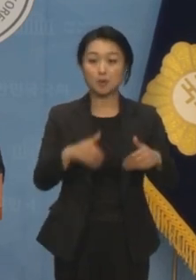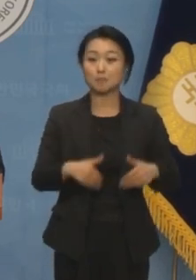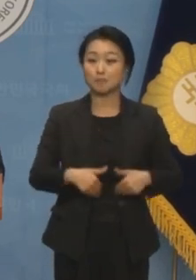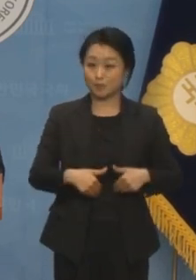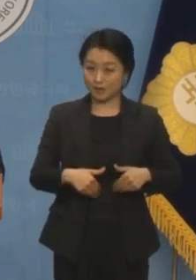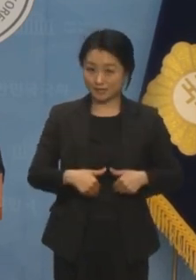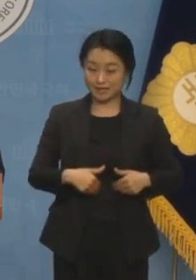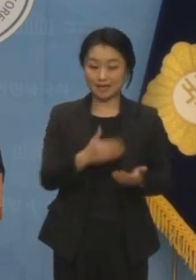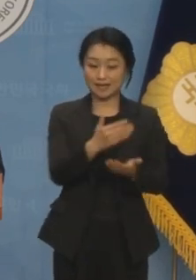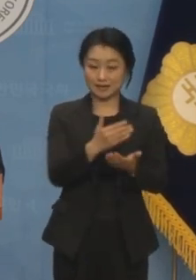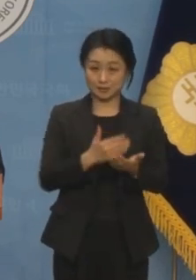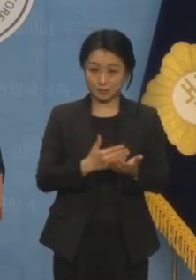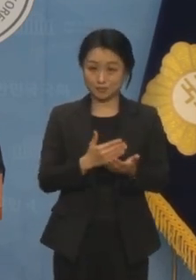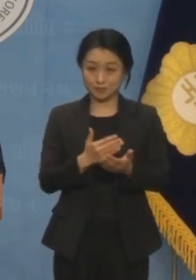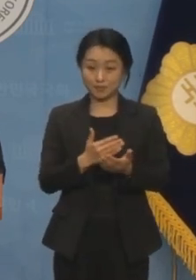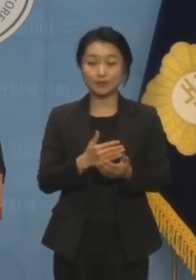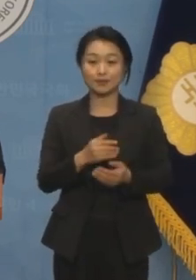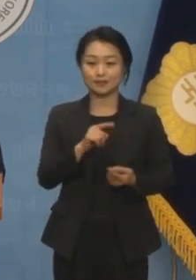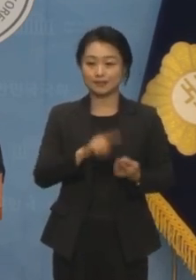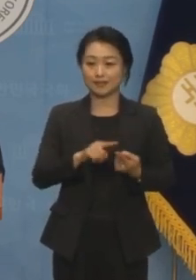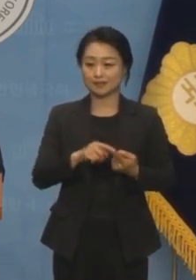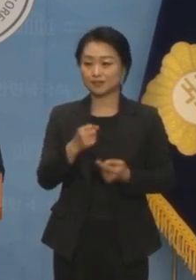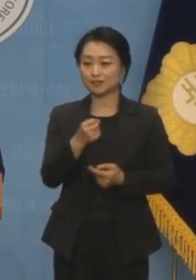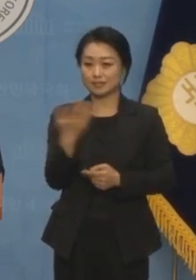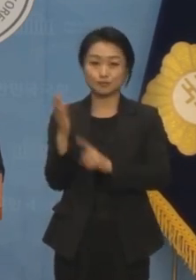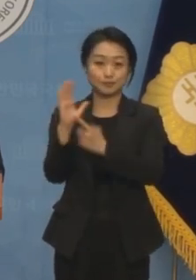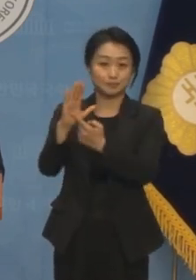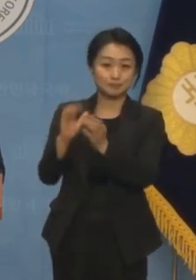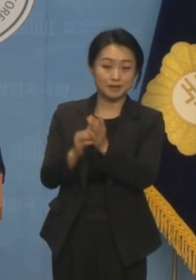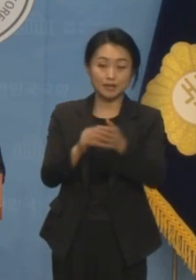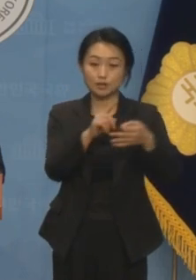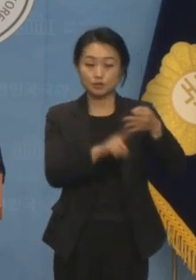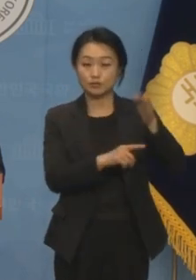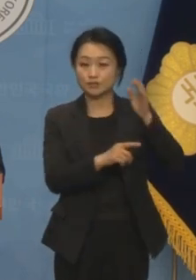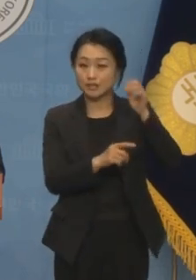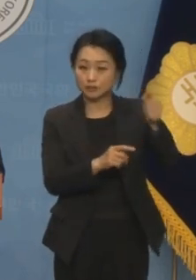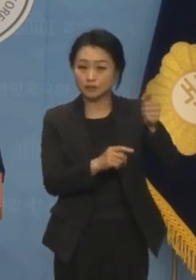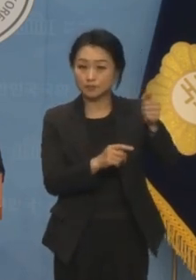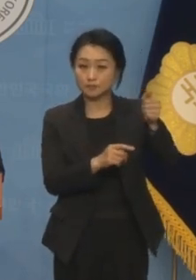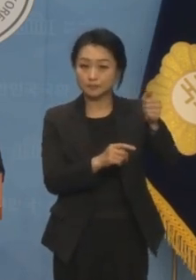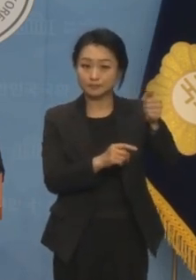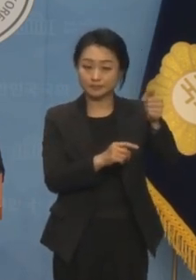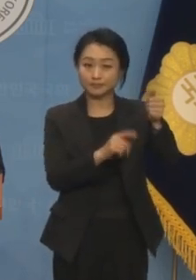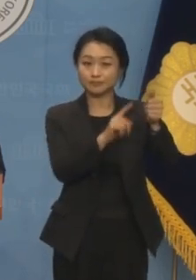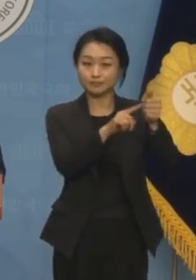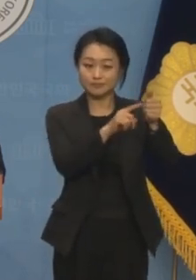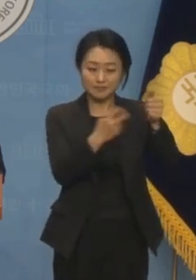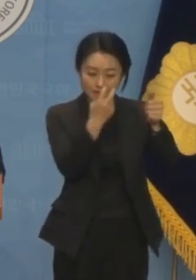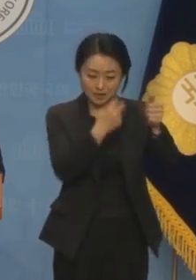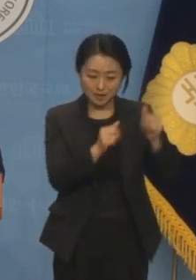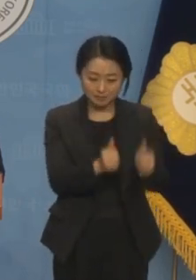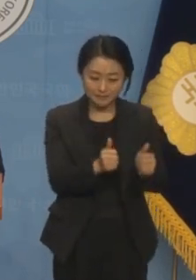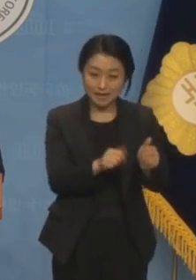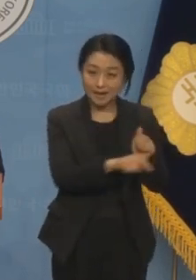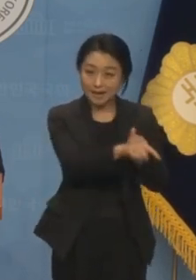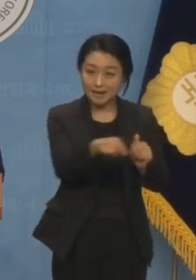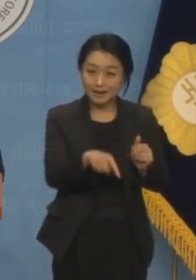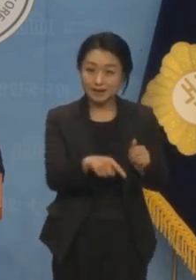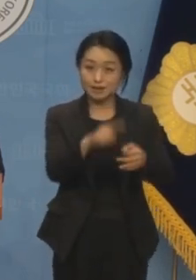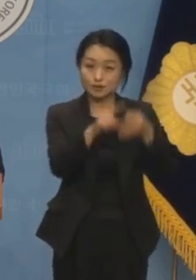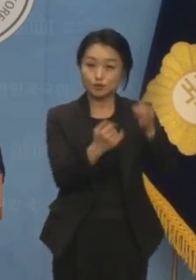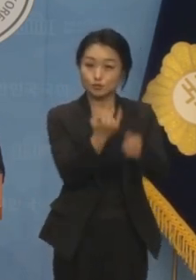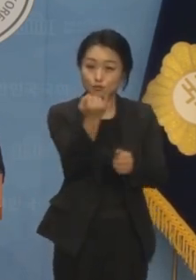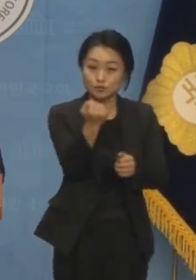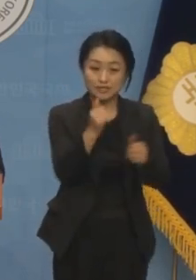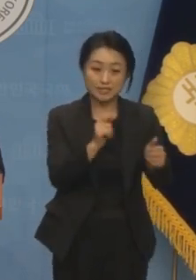보인다고 보도했습니다. 그런데도 윤 대통령의 애완검은 김건희 씨를